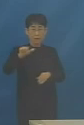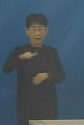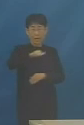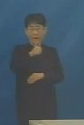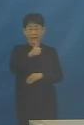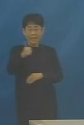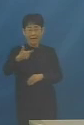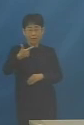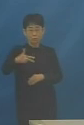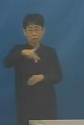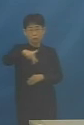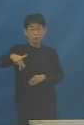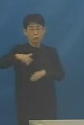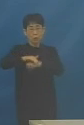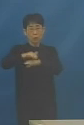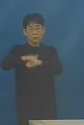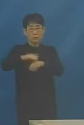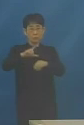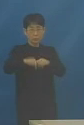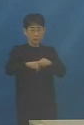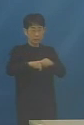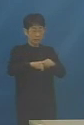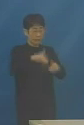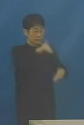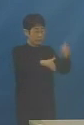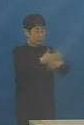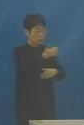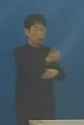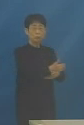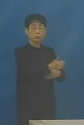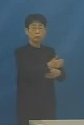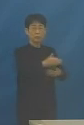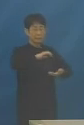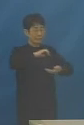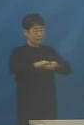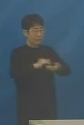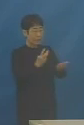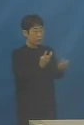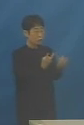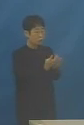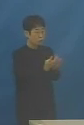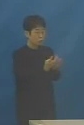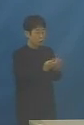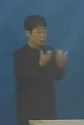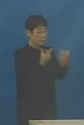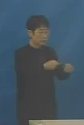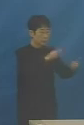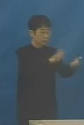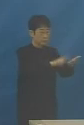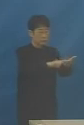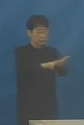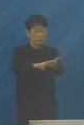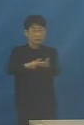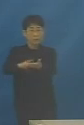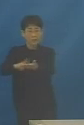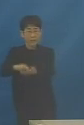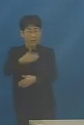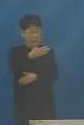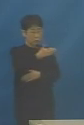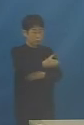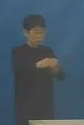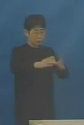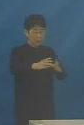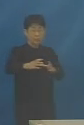選挙区に定数を配分をしましてそれに基づいて9割を行い2倍以下